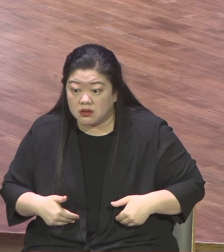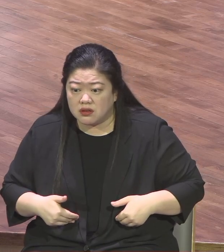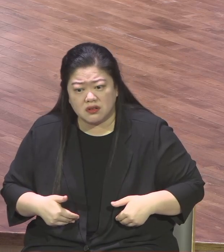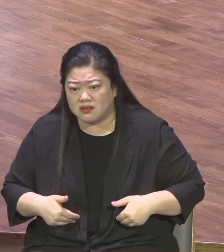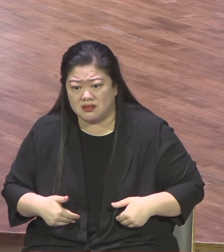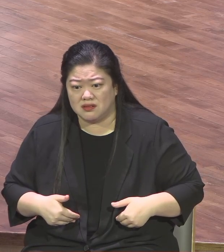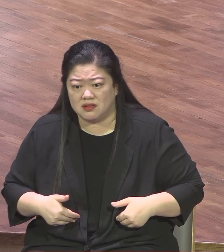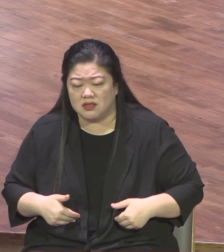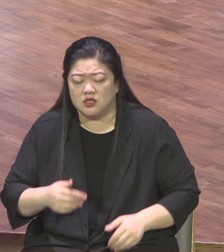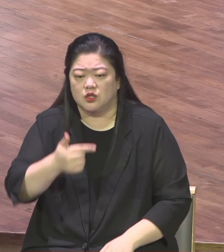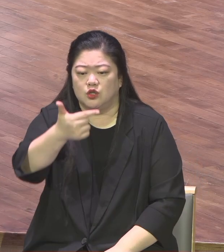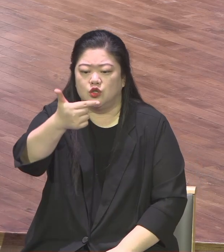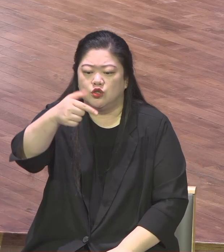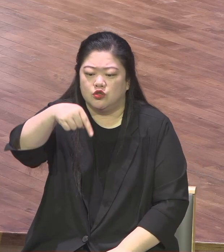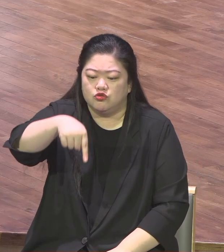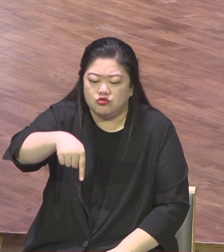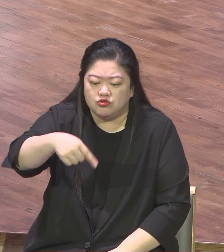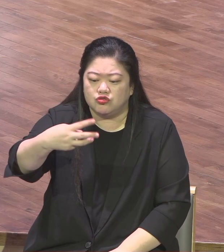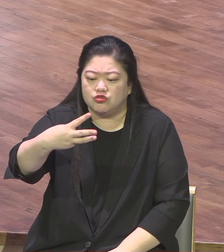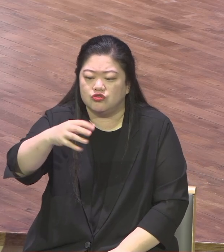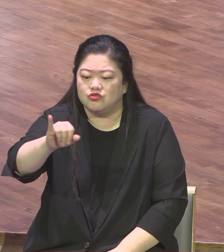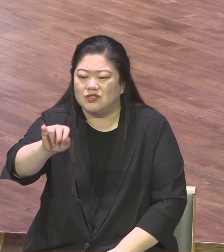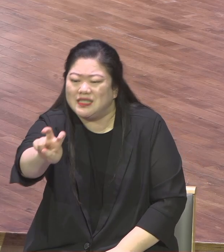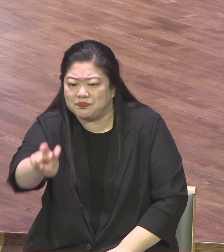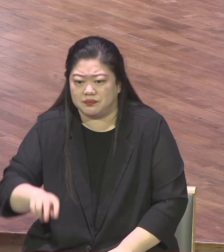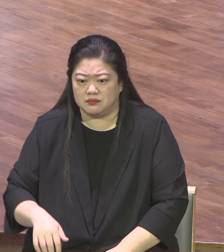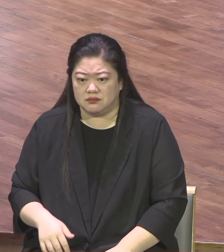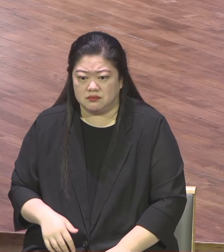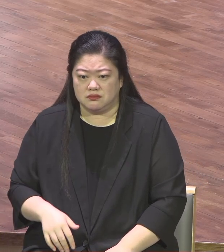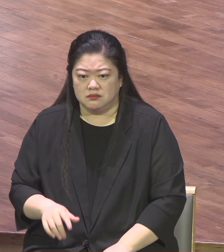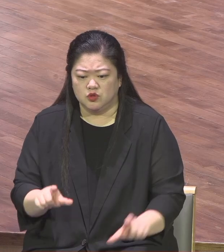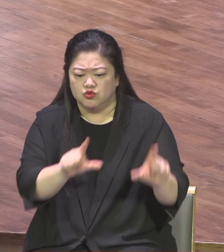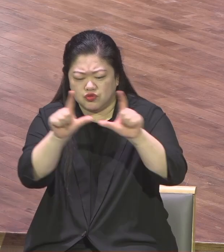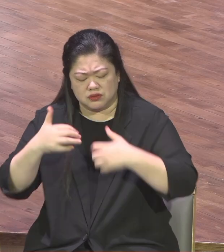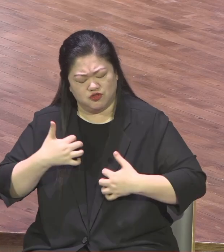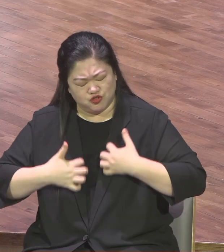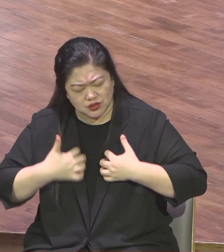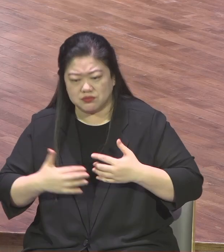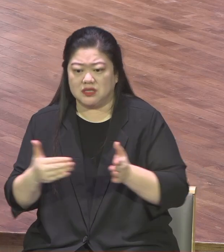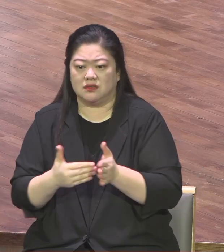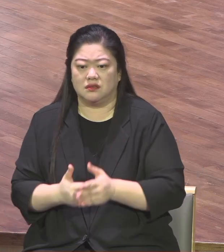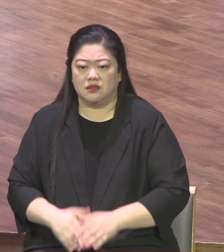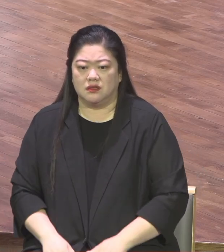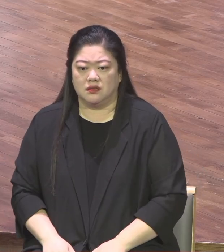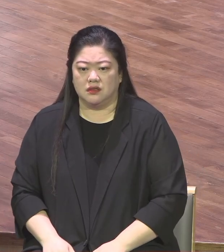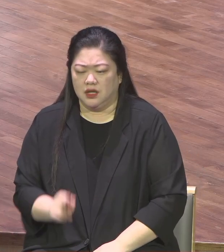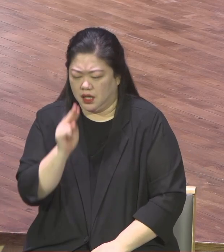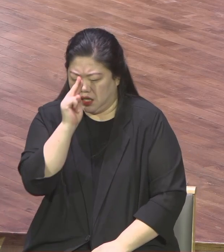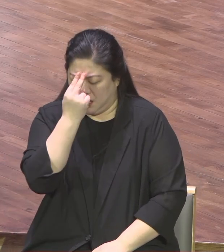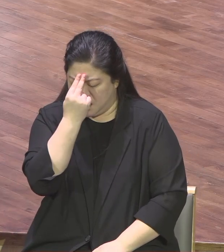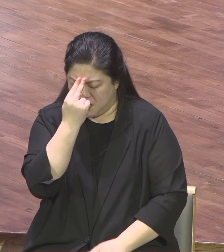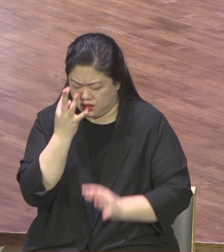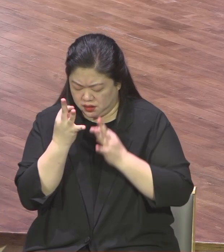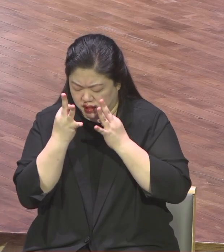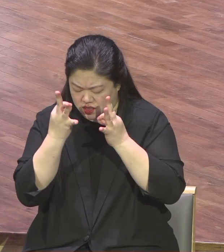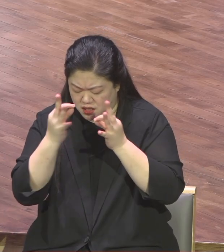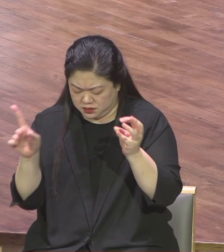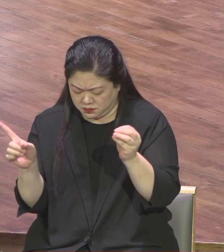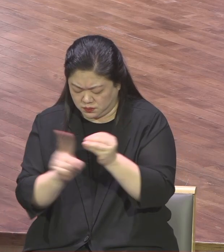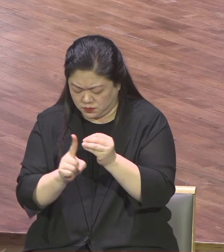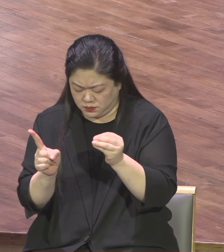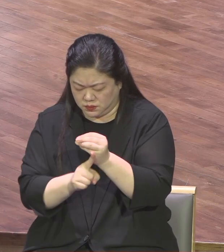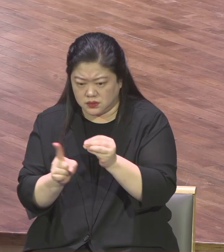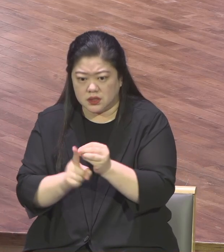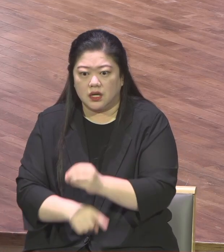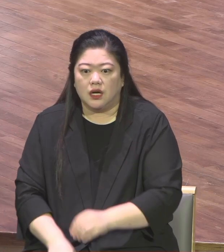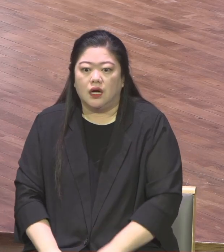그냥 누리세요. 그냥 예수 믿고 누리시라고. 뭐 그래 인상을 빡빡 쓰고 그렇게 혼자 심각하게 도닦듯이 그